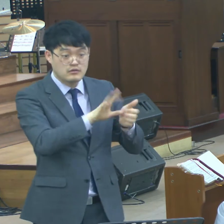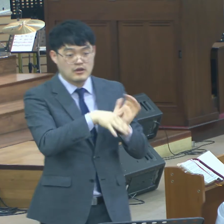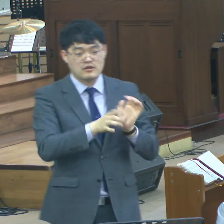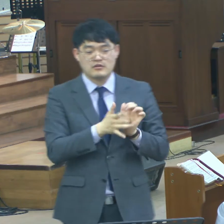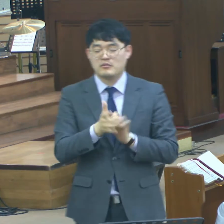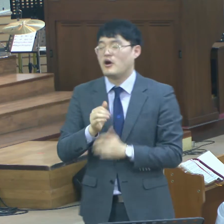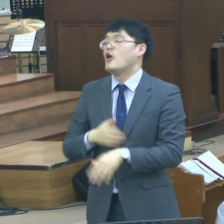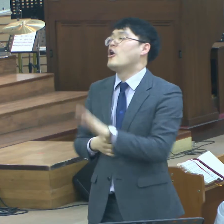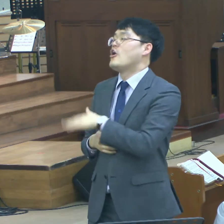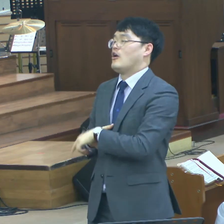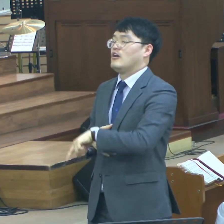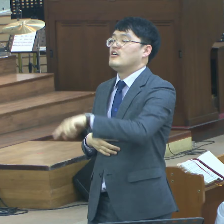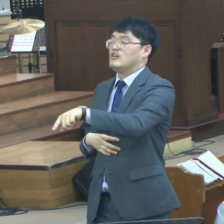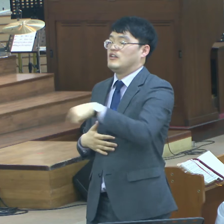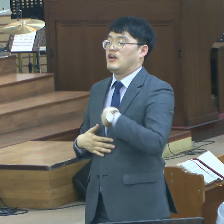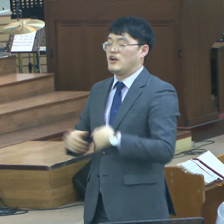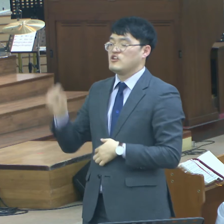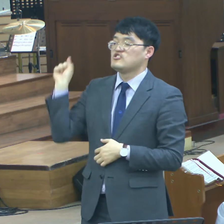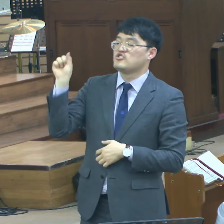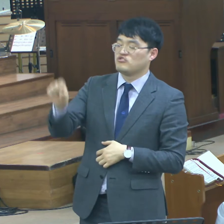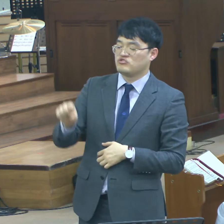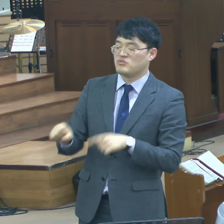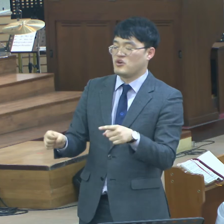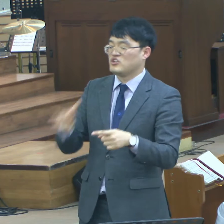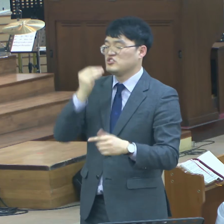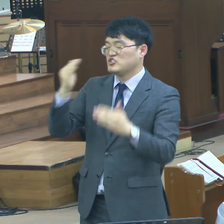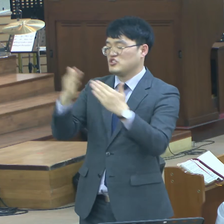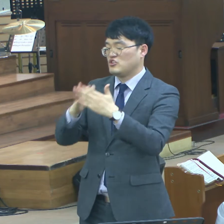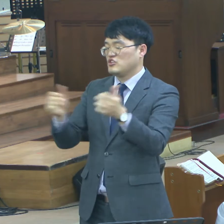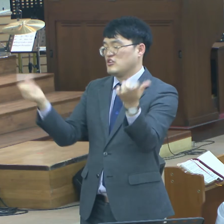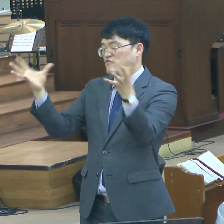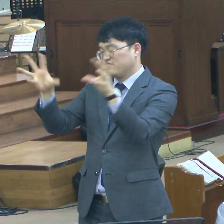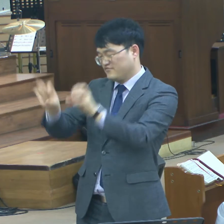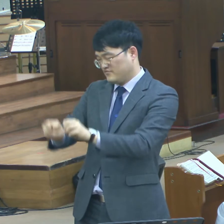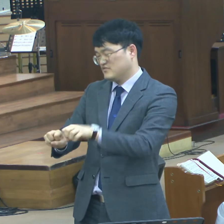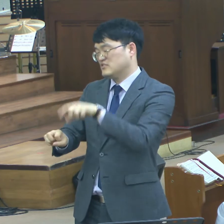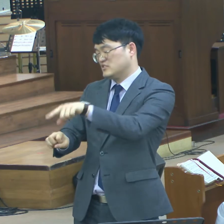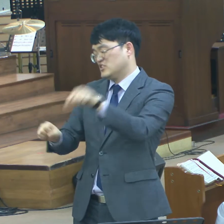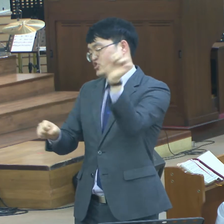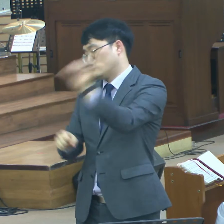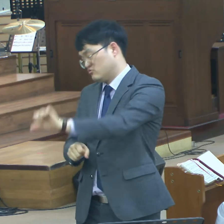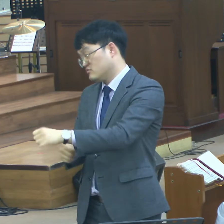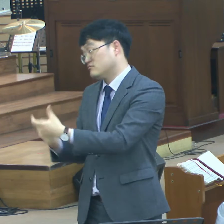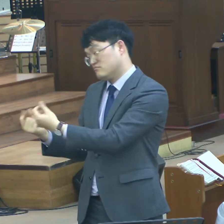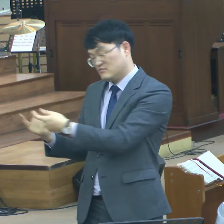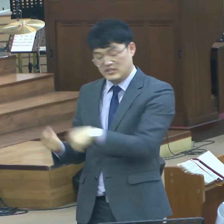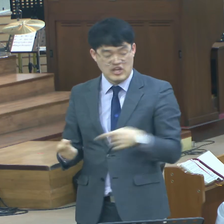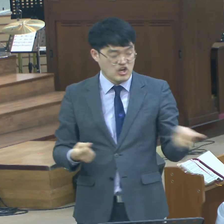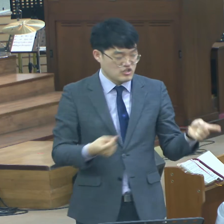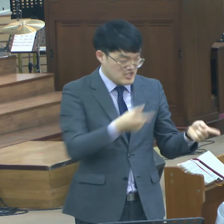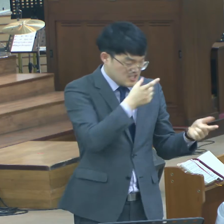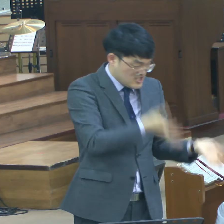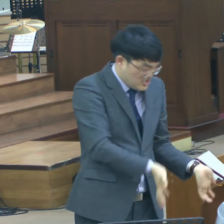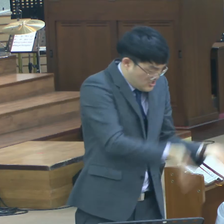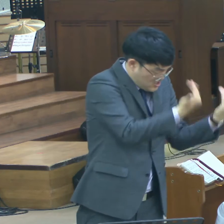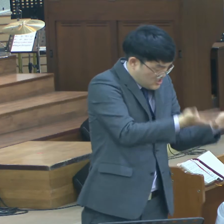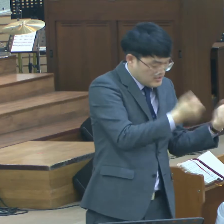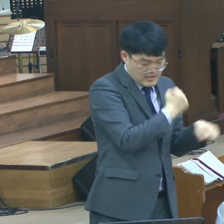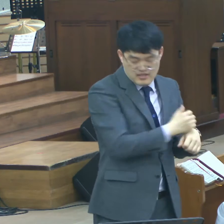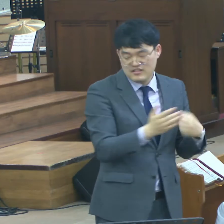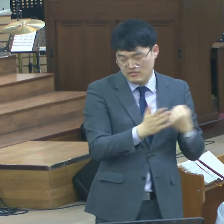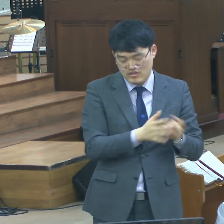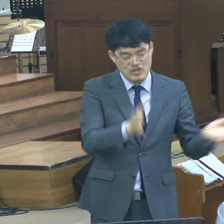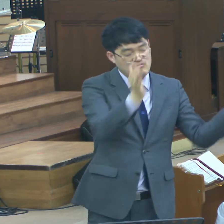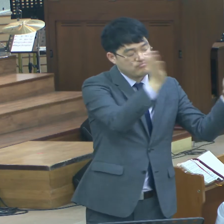좋죠. 무화과 나무에게 내가 말한 거지만 사실은 성전에 대해서 말한 거고 내가 성전 청교 사건을 어제 일으켰는데 성전이